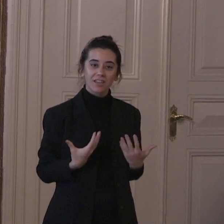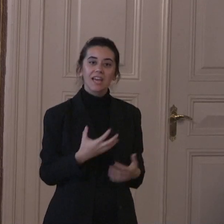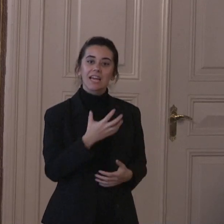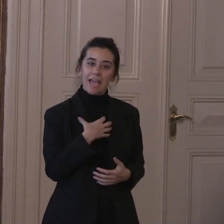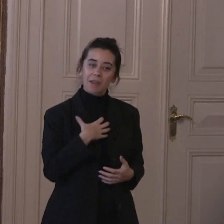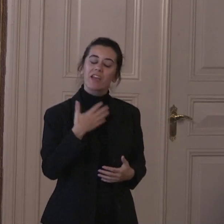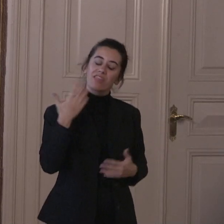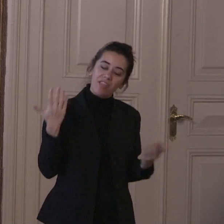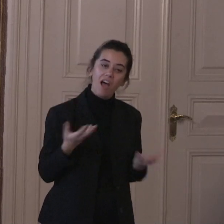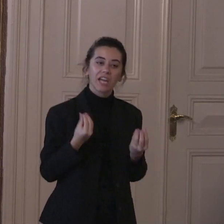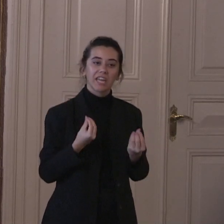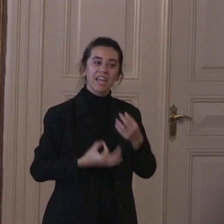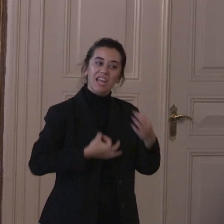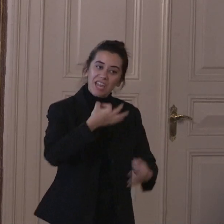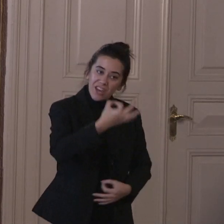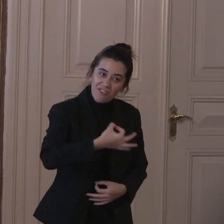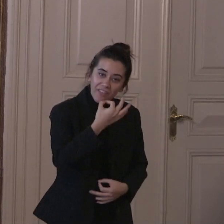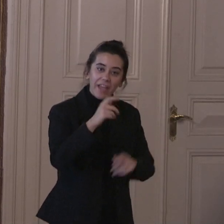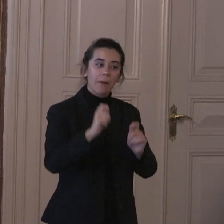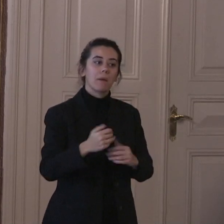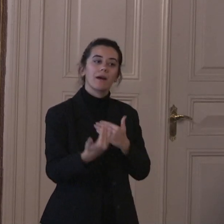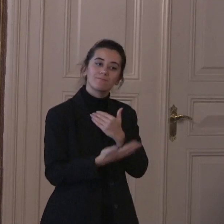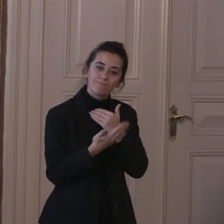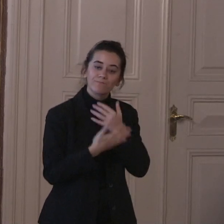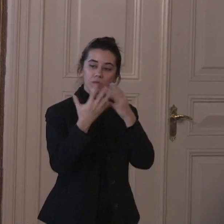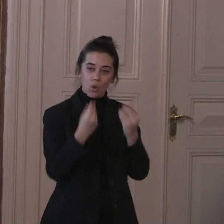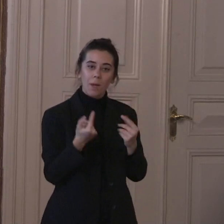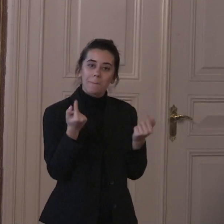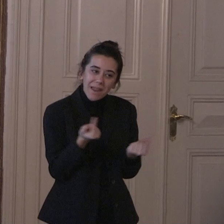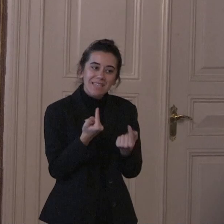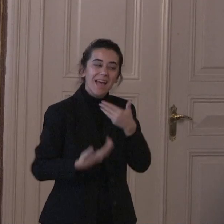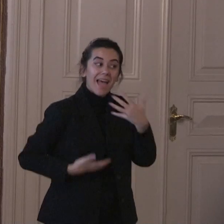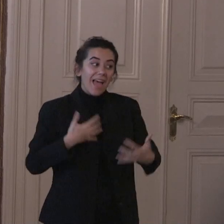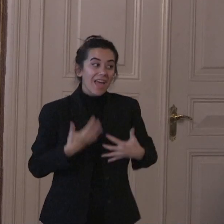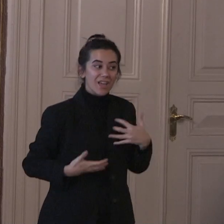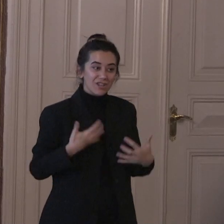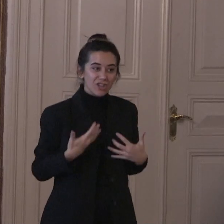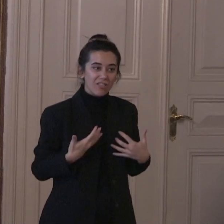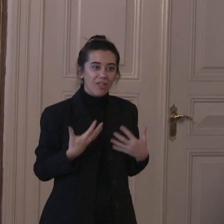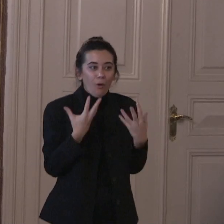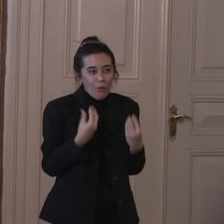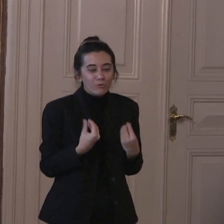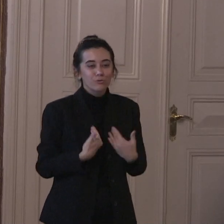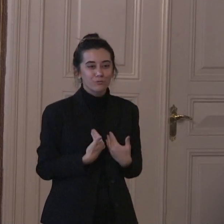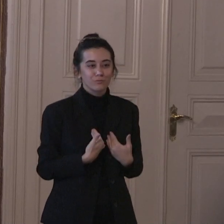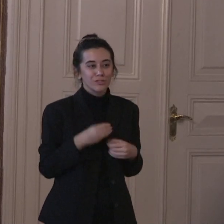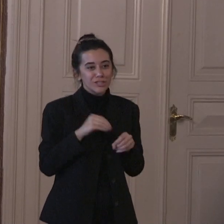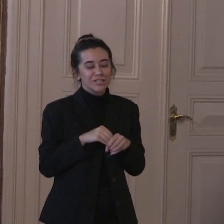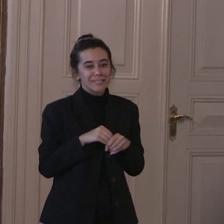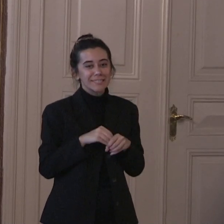kendimi iyi ifade etmemi sağladı ve biraz daha heyecanlı olduğum